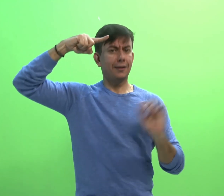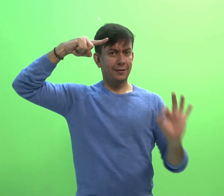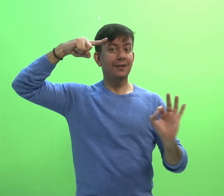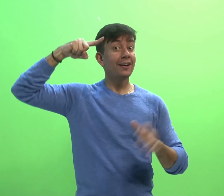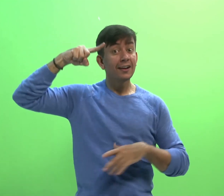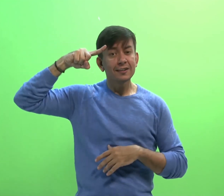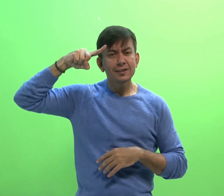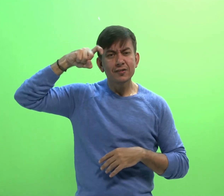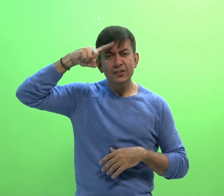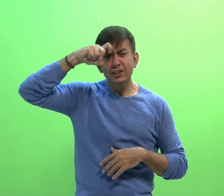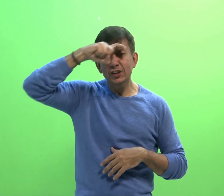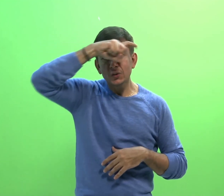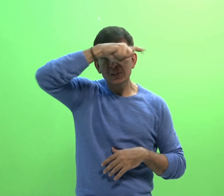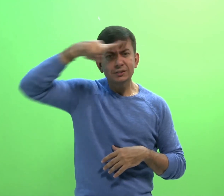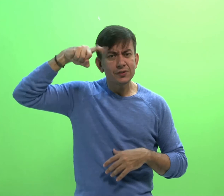Sinal para difícil?